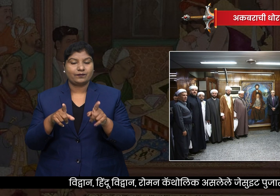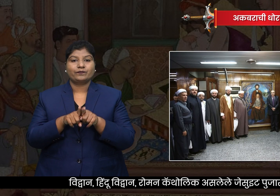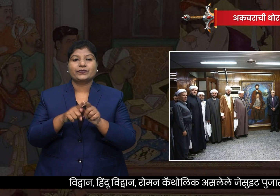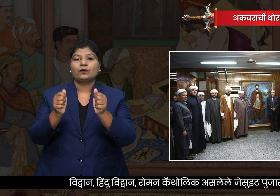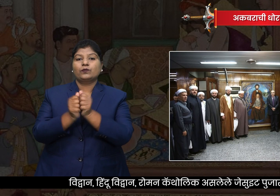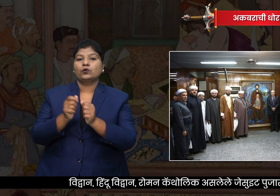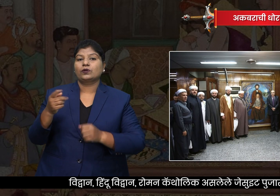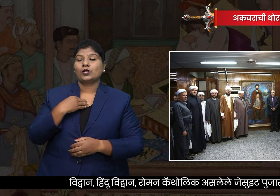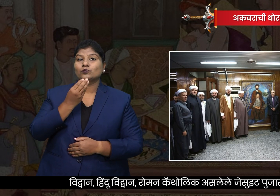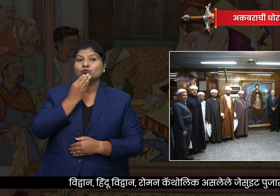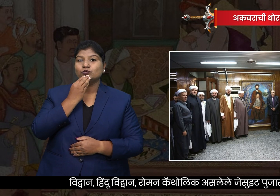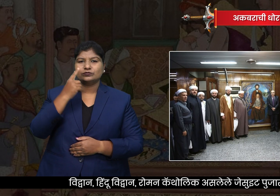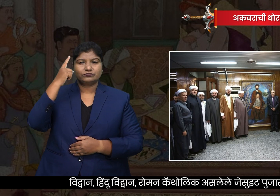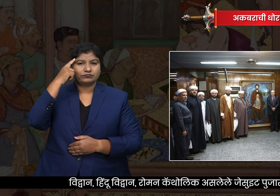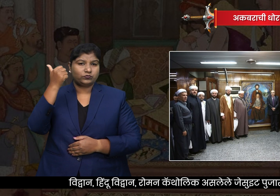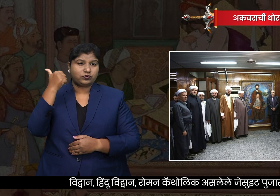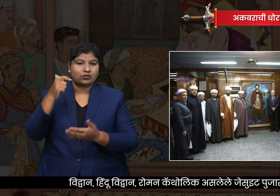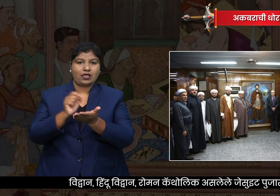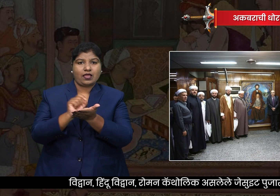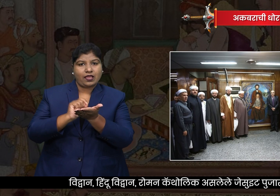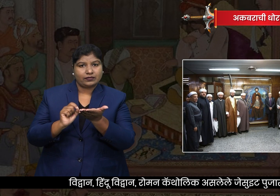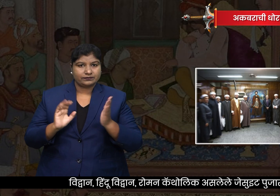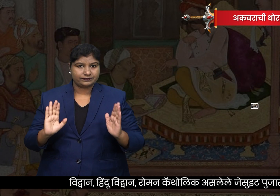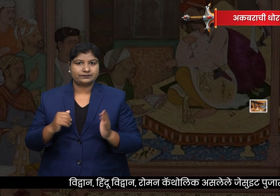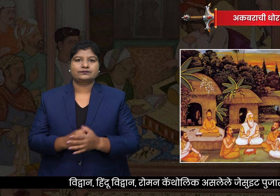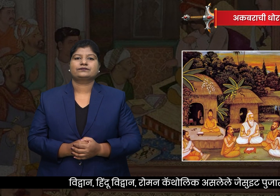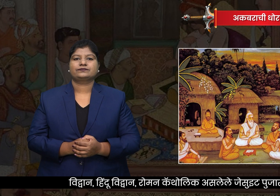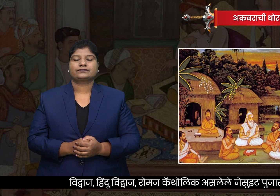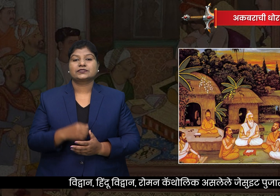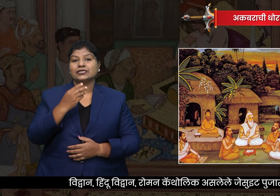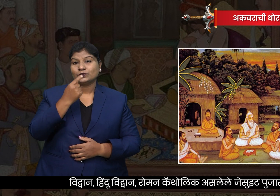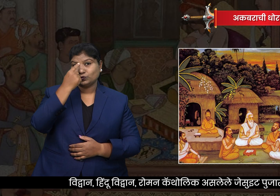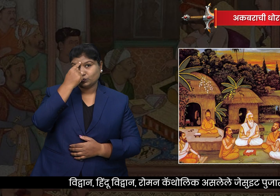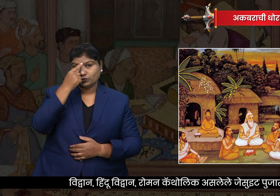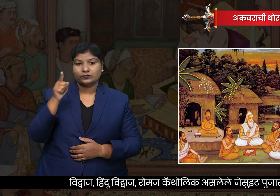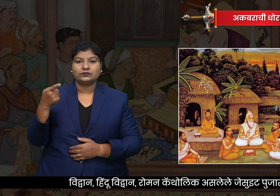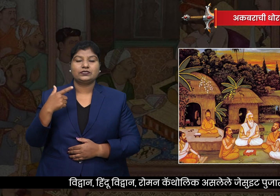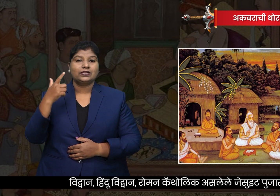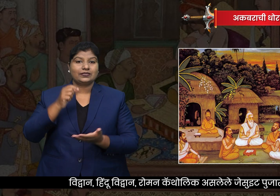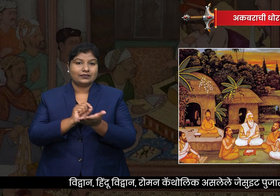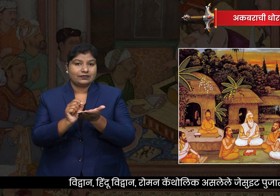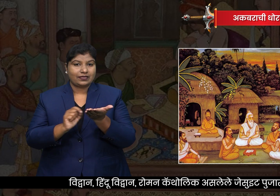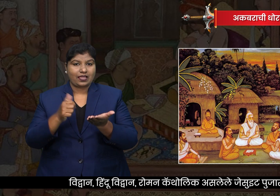विद्वान, हिंदू विद्वान, रोमन कॅथोलिक असलेले ज्युईसट पुजारी आणि